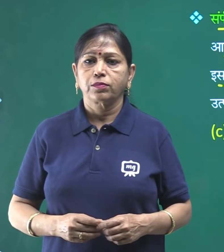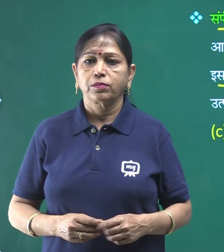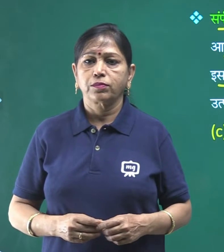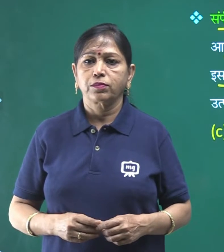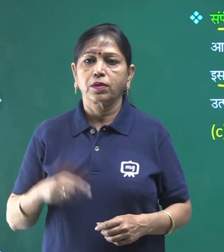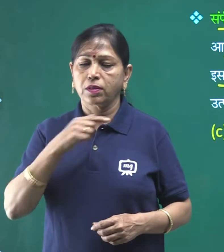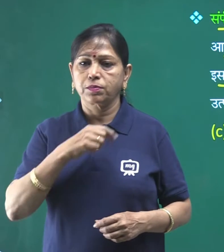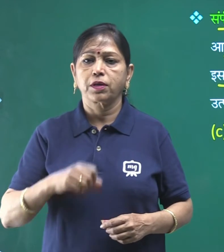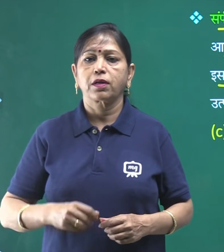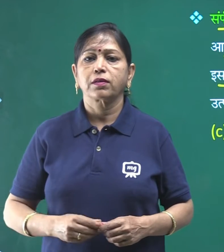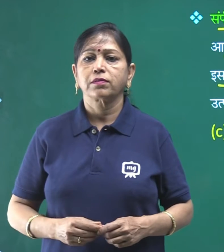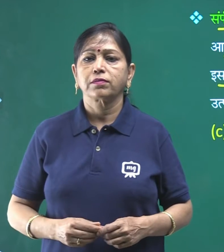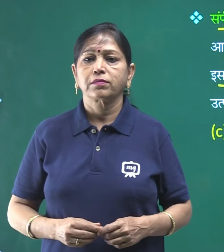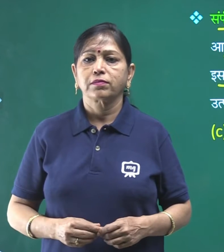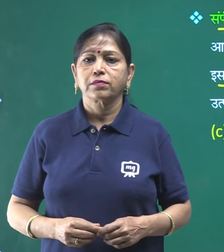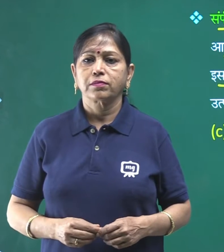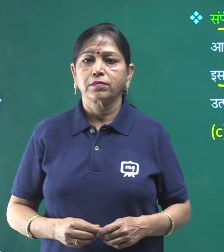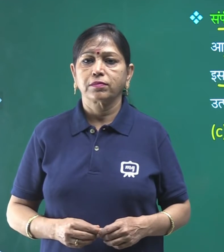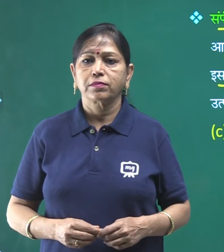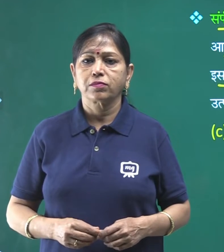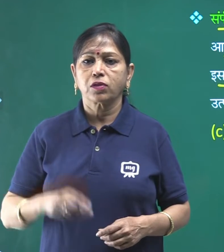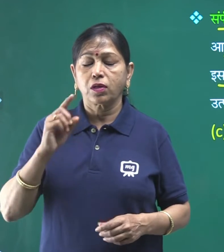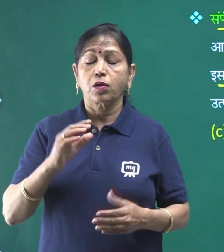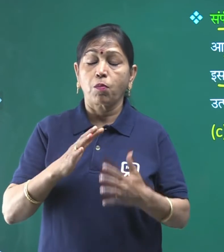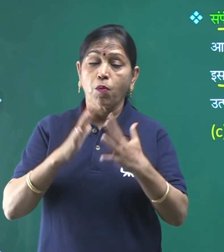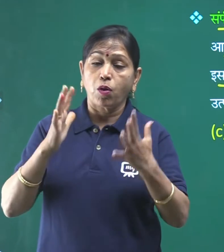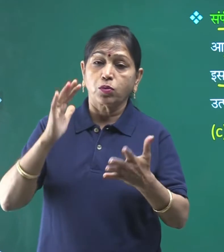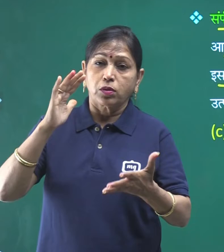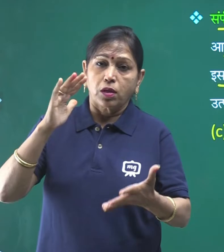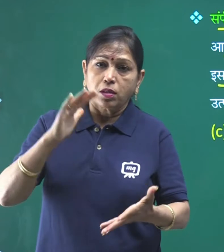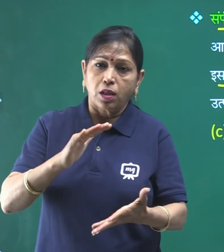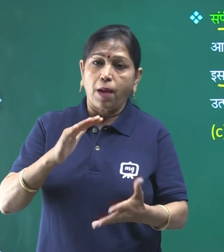इस प्रकार एक उच्च दाब का